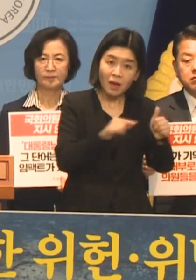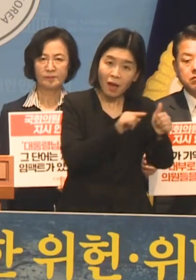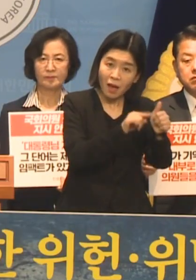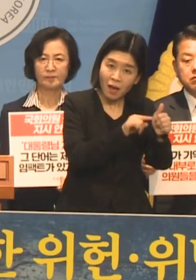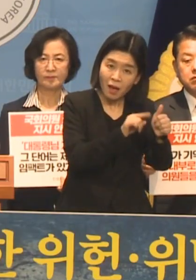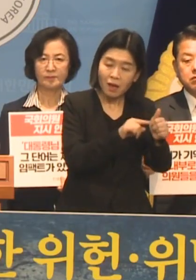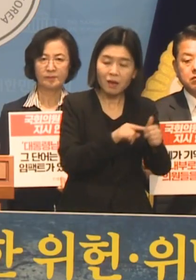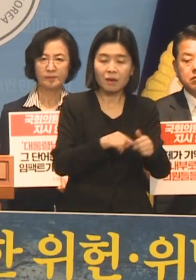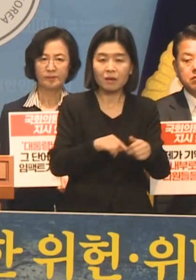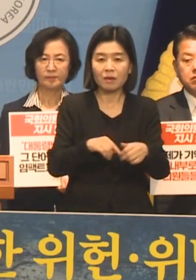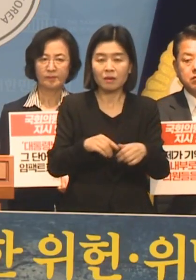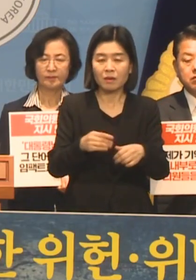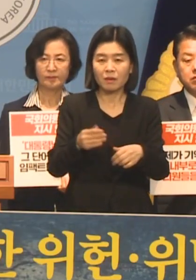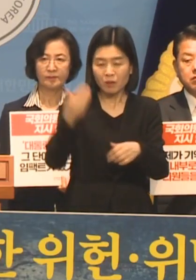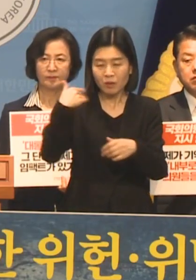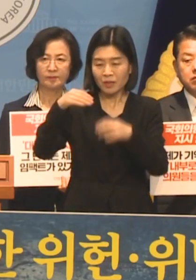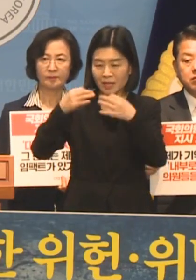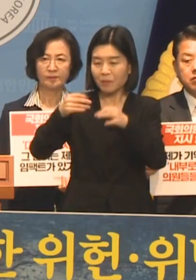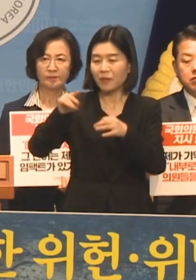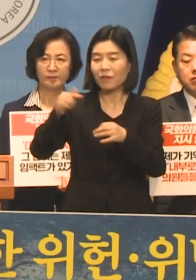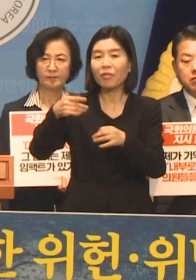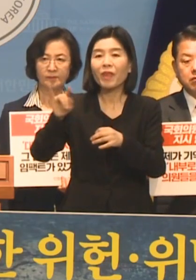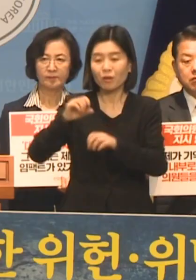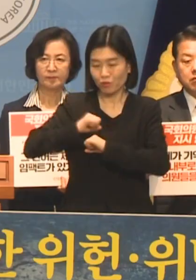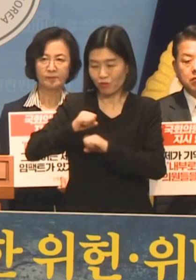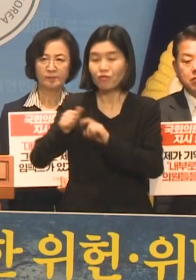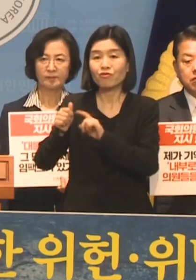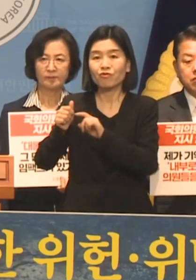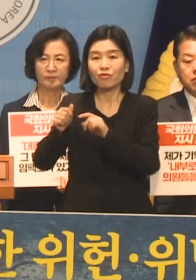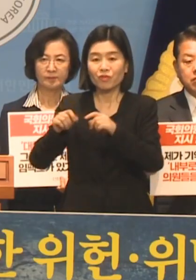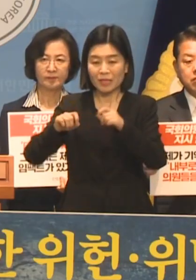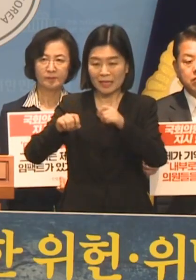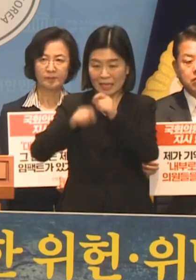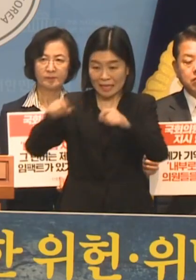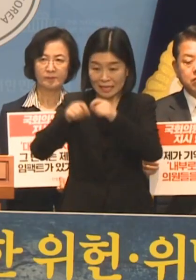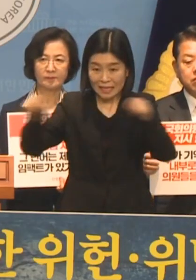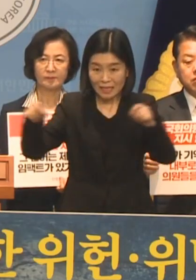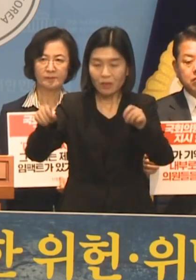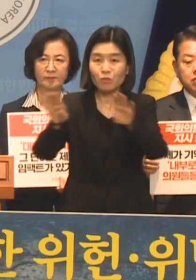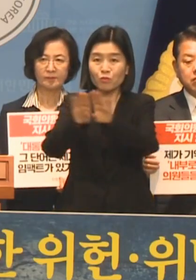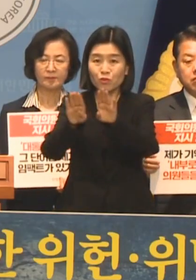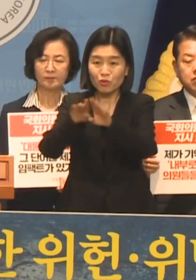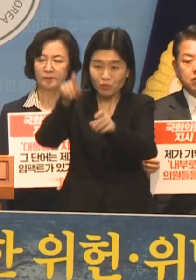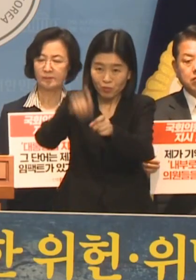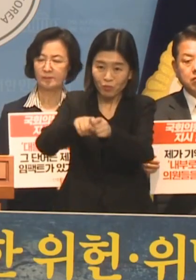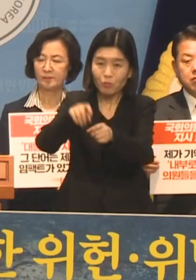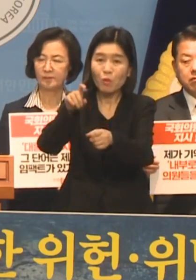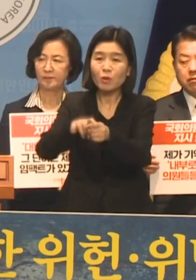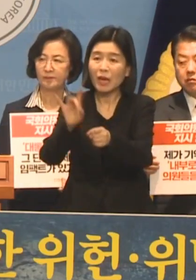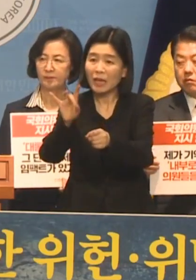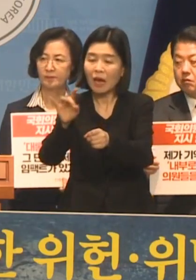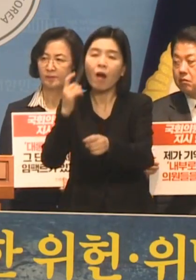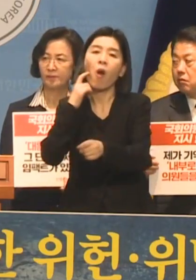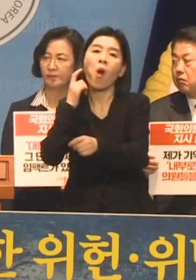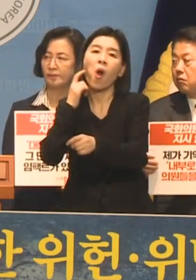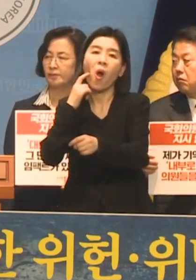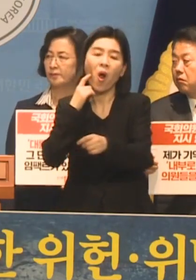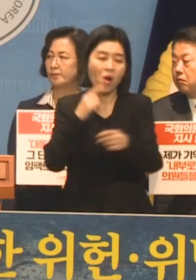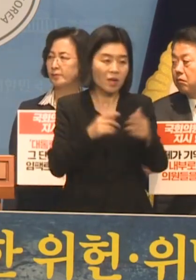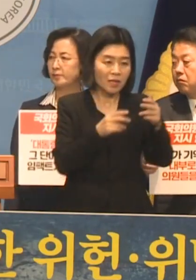봉쇄용이라던 김현태 전 707 특임단장의 증언도 모두 거짓이었던 것입니다.